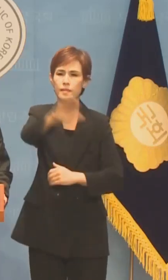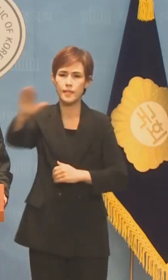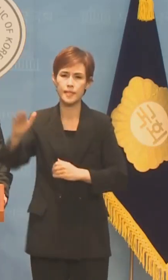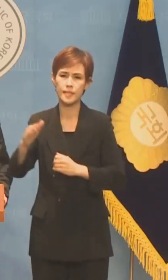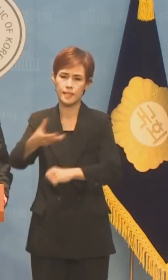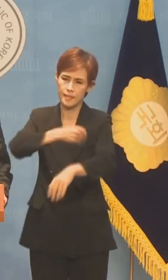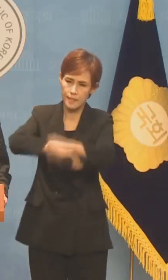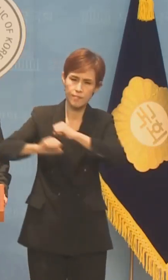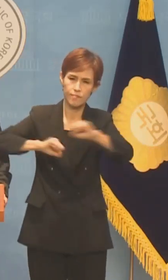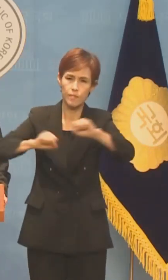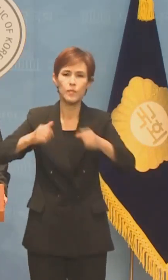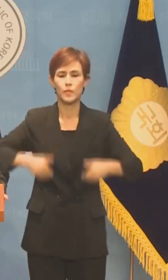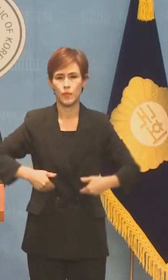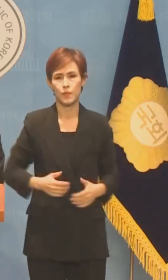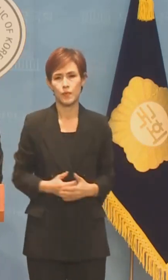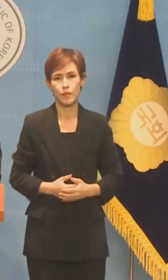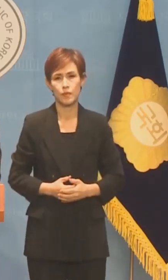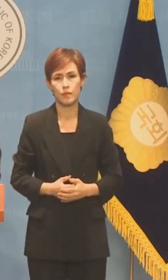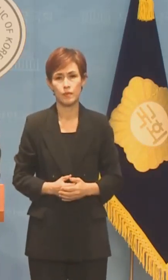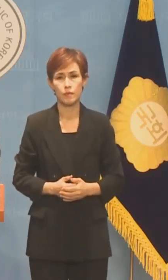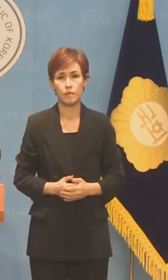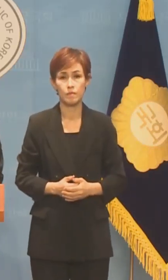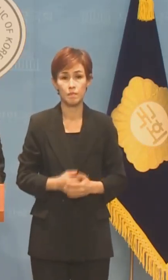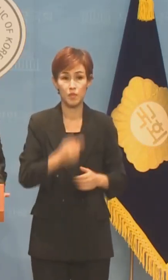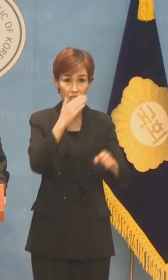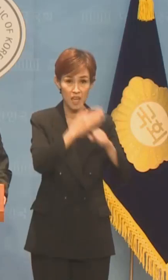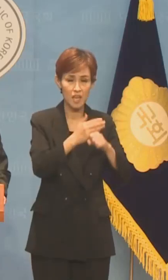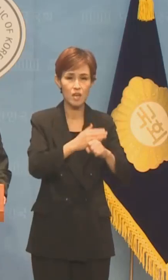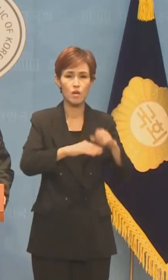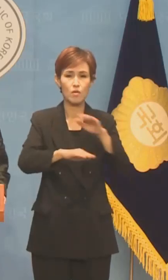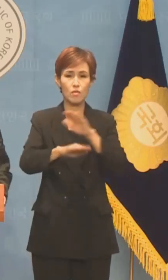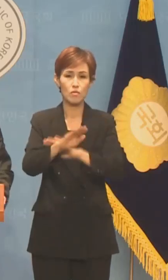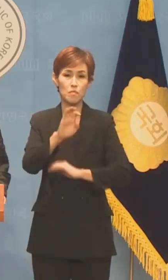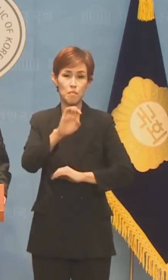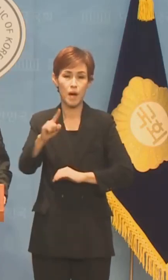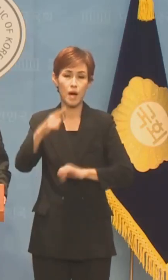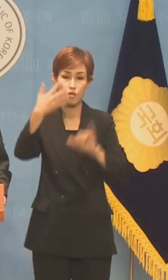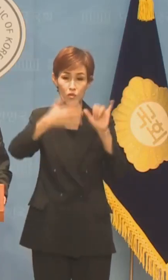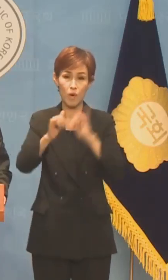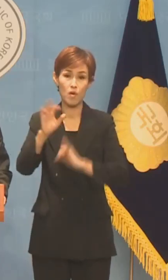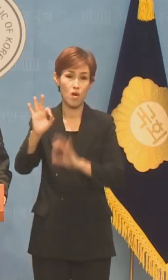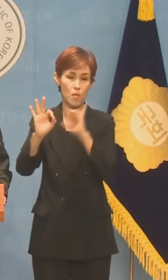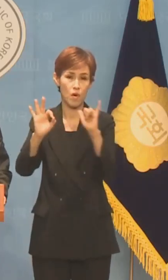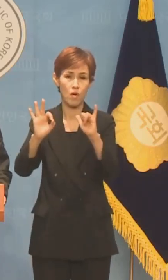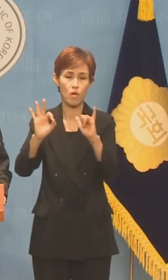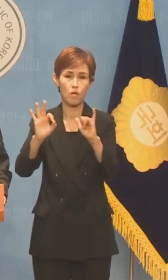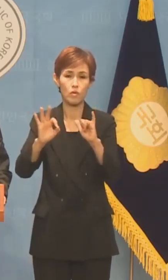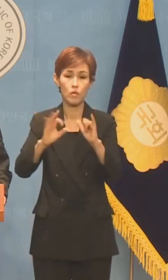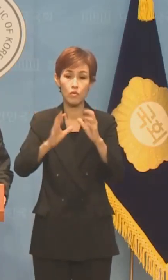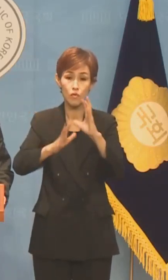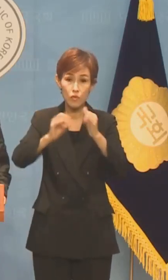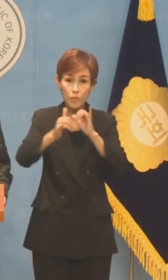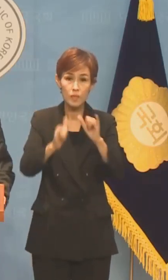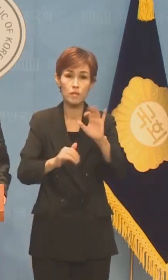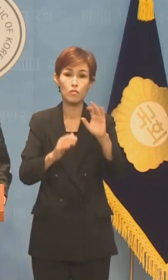생각합니다. 민주당이 최근 우파 유튜버 10명과 일반 시민 2명을 고발했다고